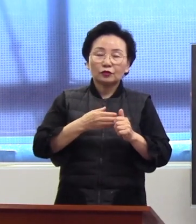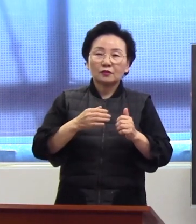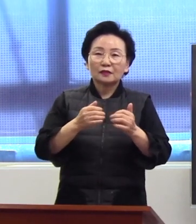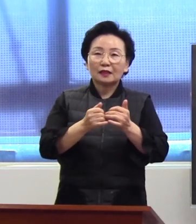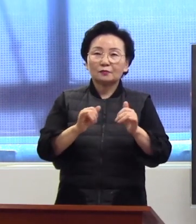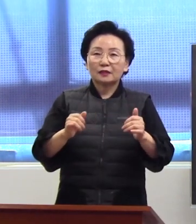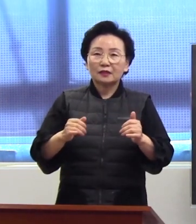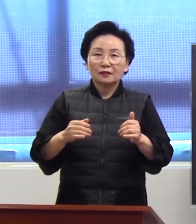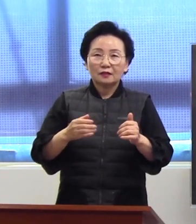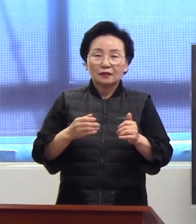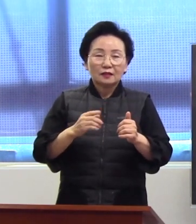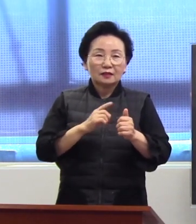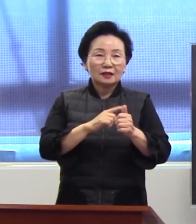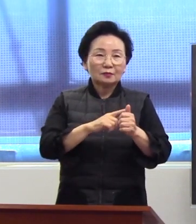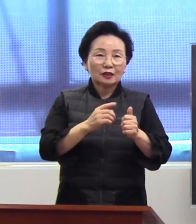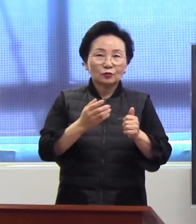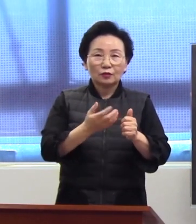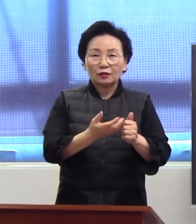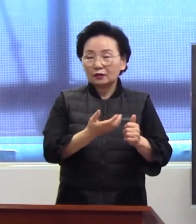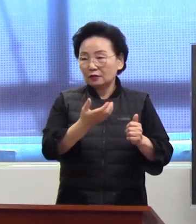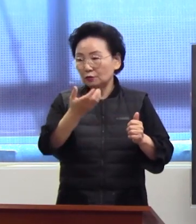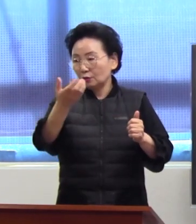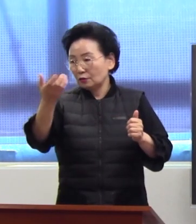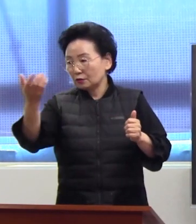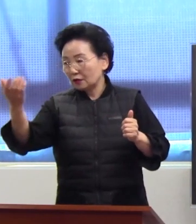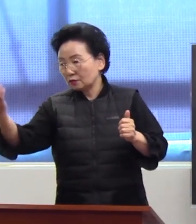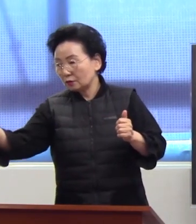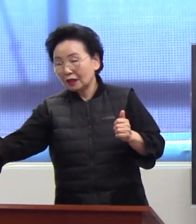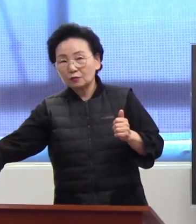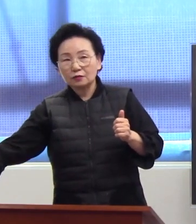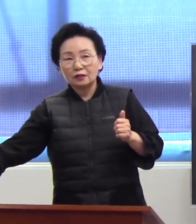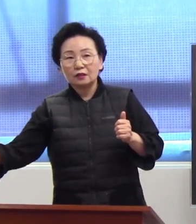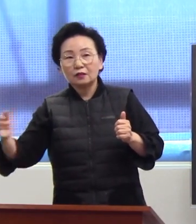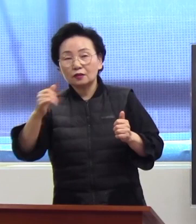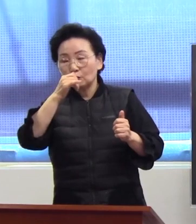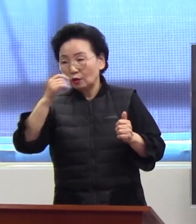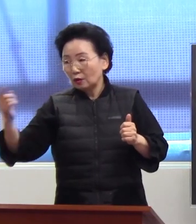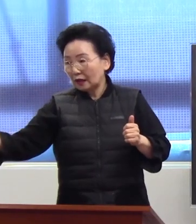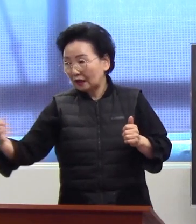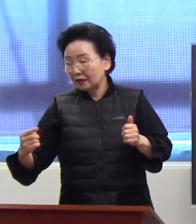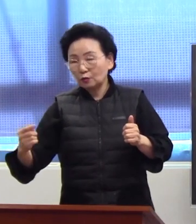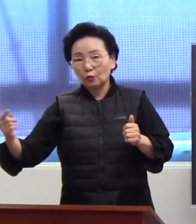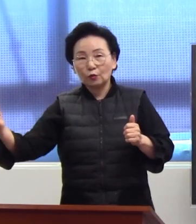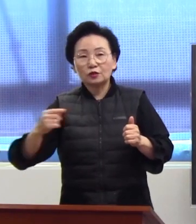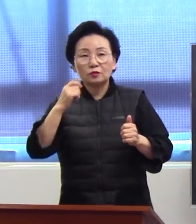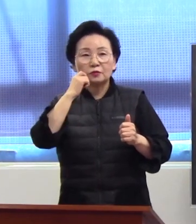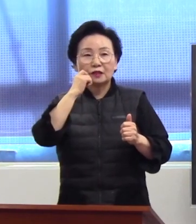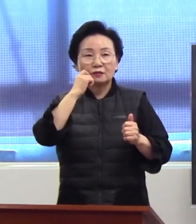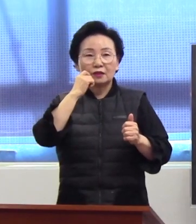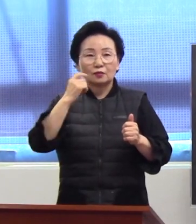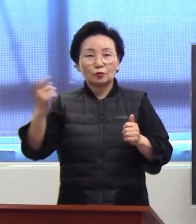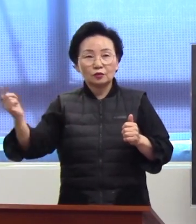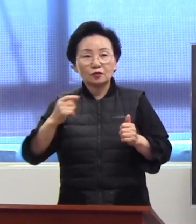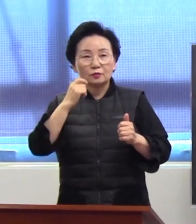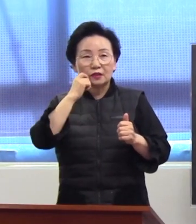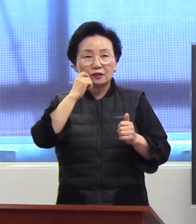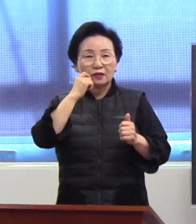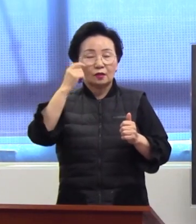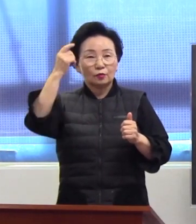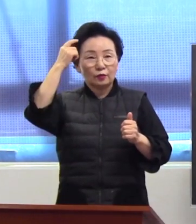주던 사람들이 이 남자하고 이렇게 떠나서 있고 가까이 오지를 못하는 거야. 오지를 못하는 거야.